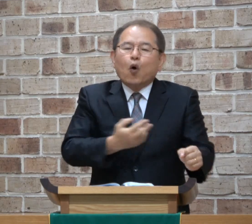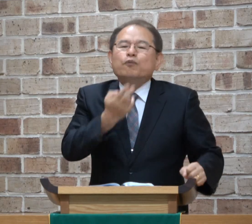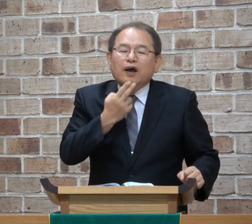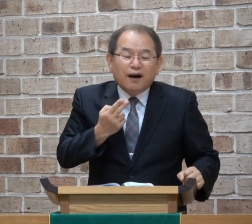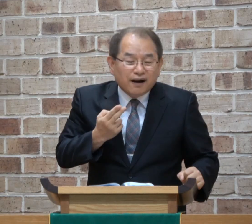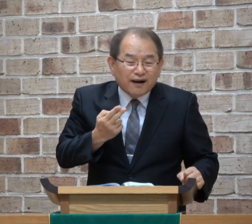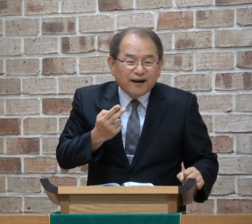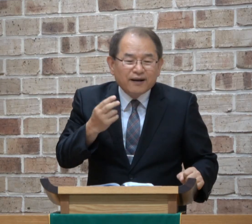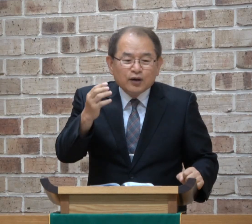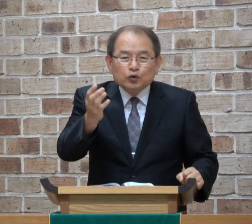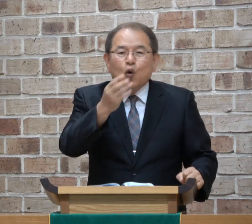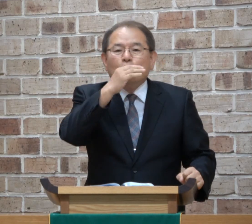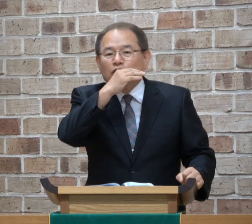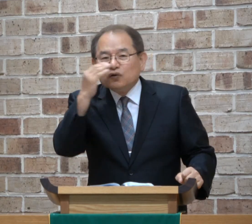없다라고 이렇게 말씀하고 있습니다.